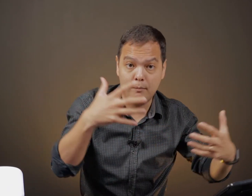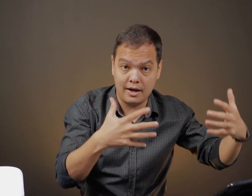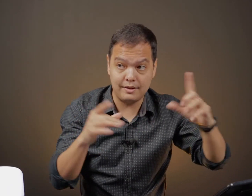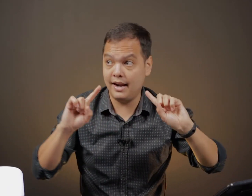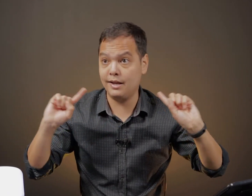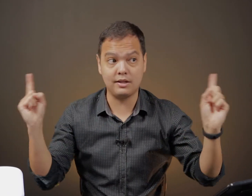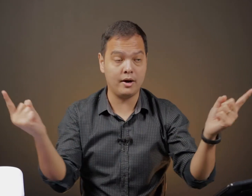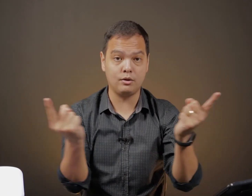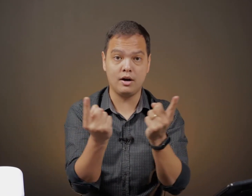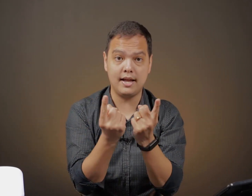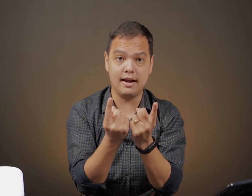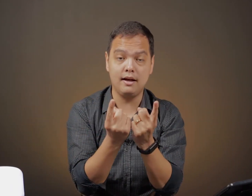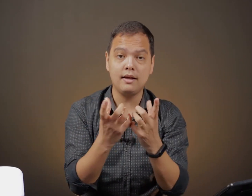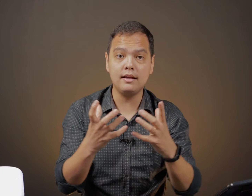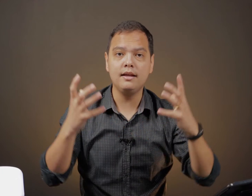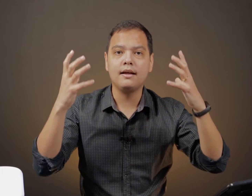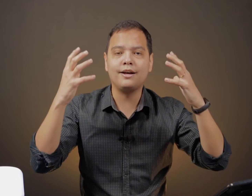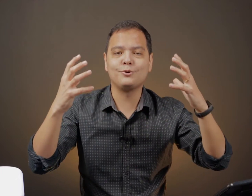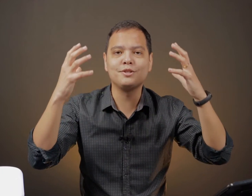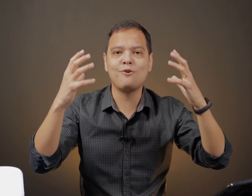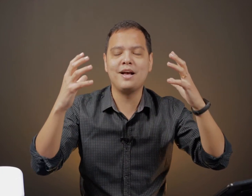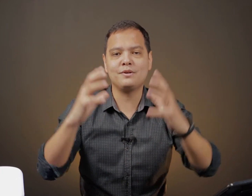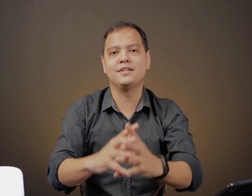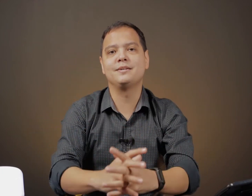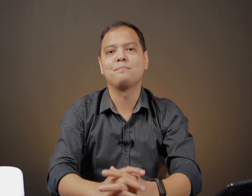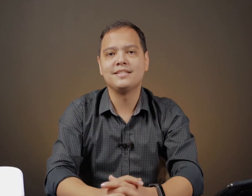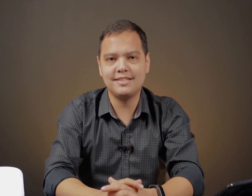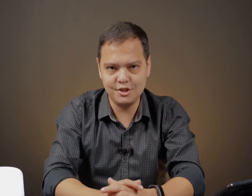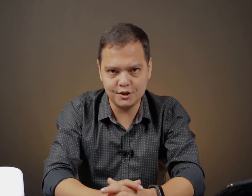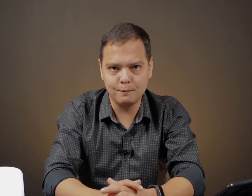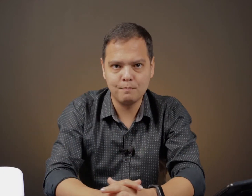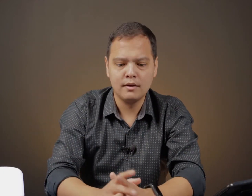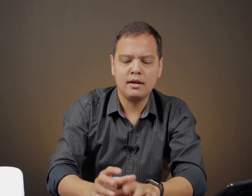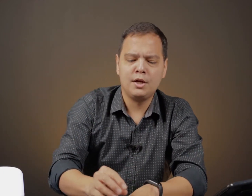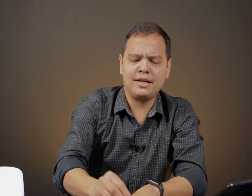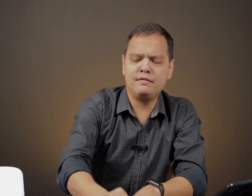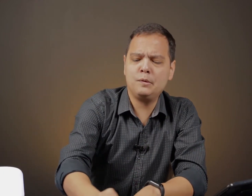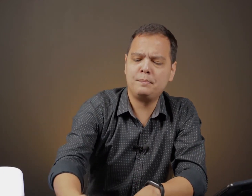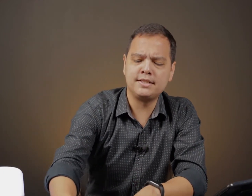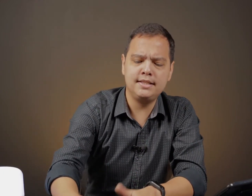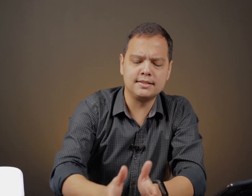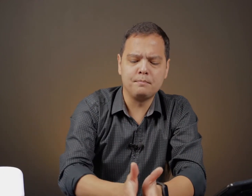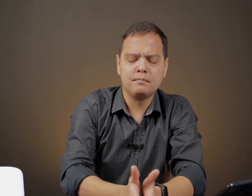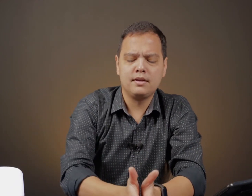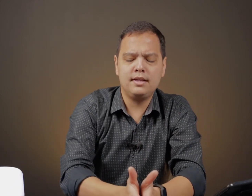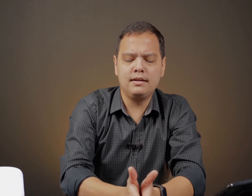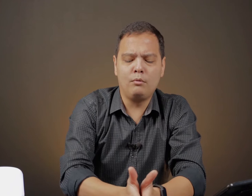vocabulário dela, aquilo que está ao redor dela e as coisas começam a fazer sentido. Eu estava vendo uma pesquisa que